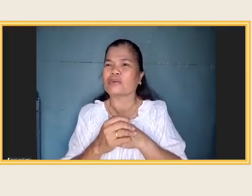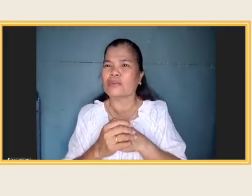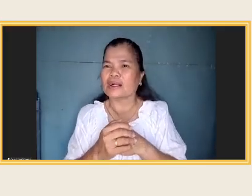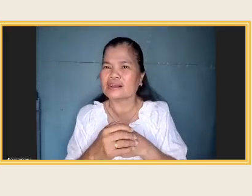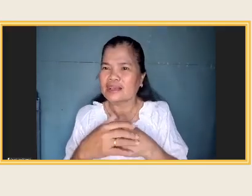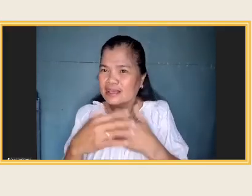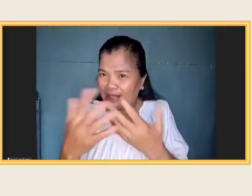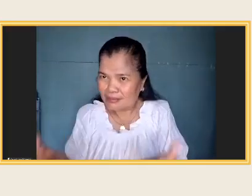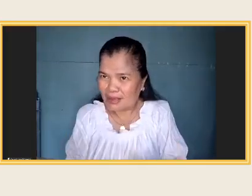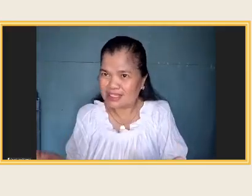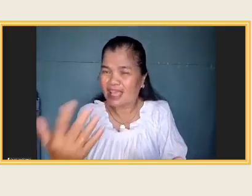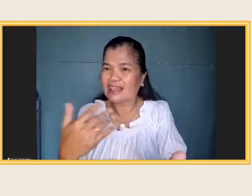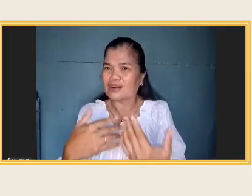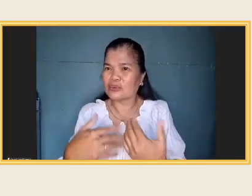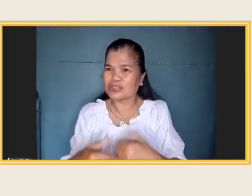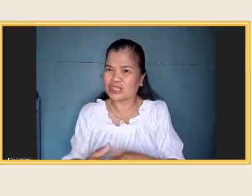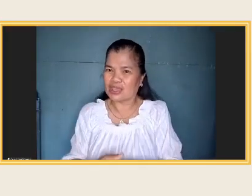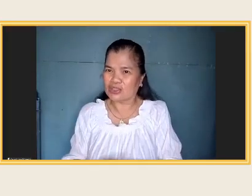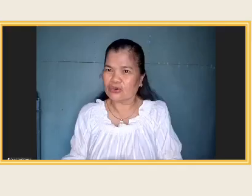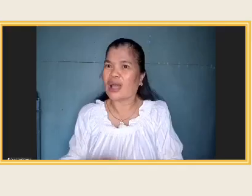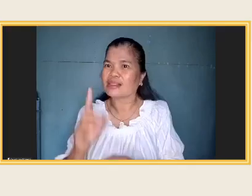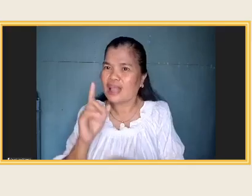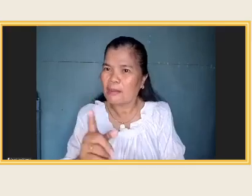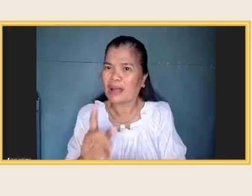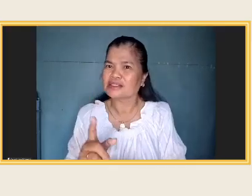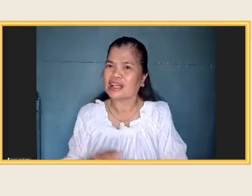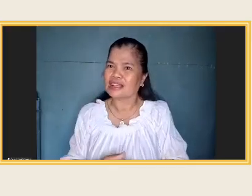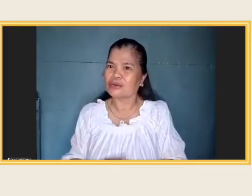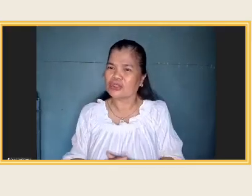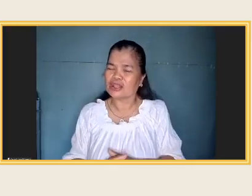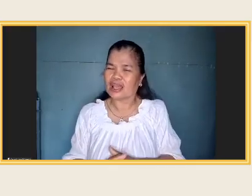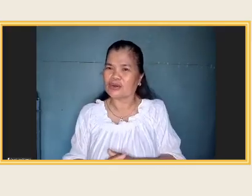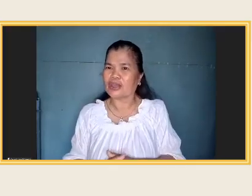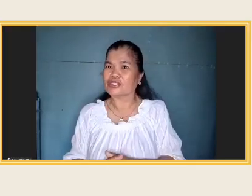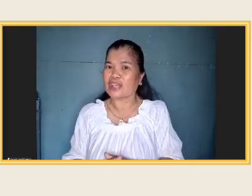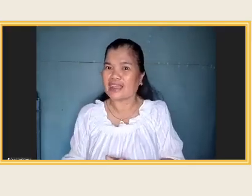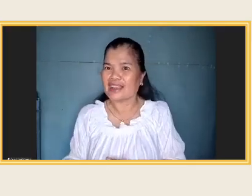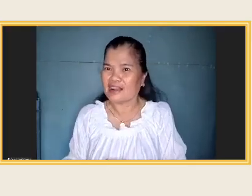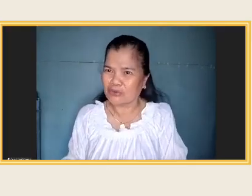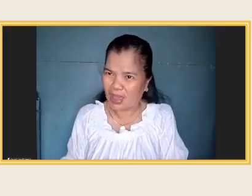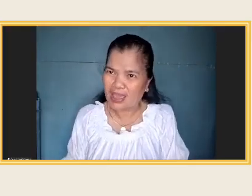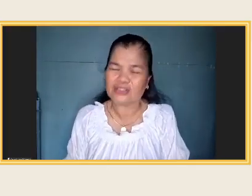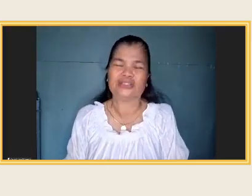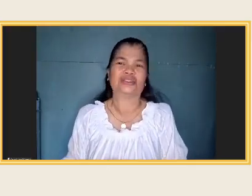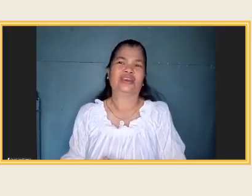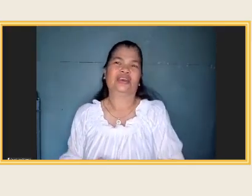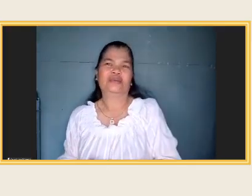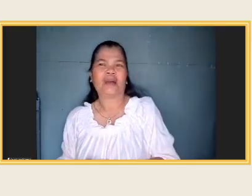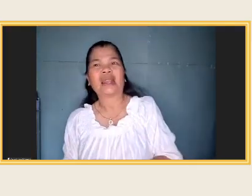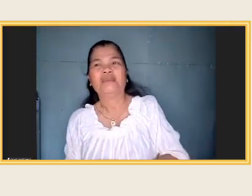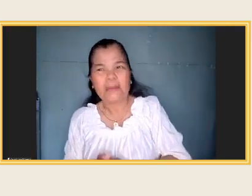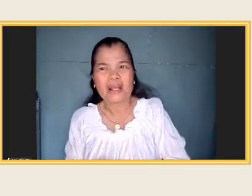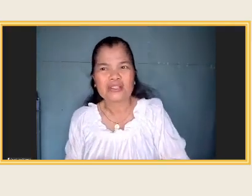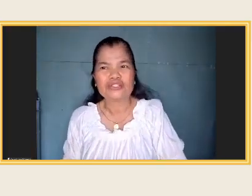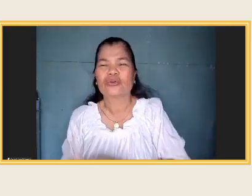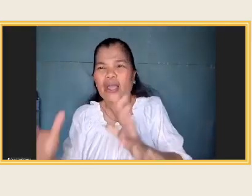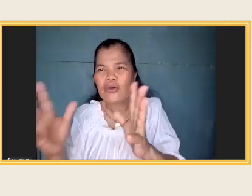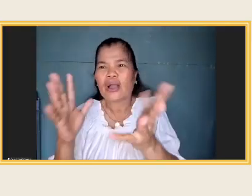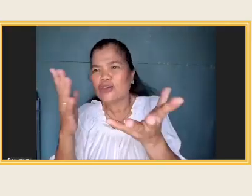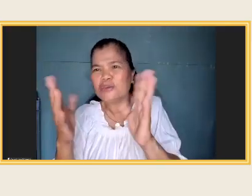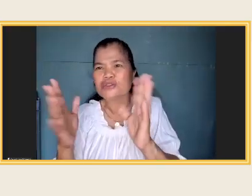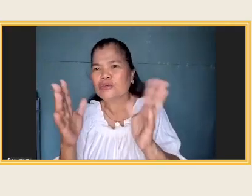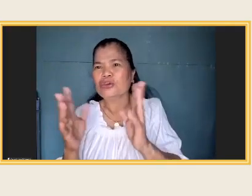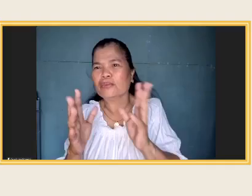nang mag sign language sa inyo at dapat sasagot din kayo in sign language. Para ma-practice